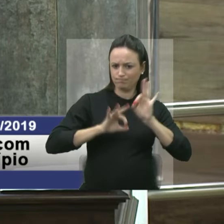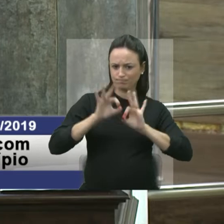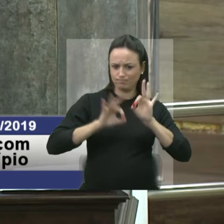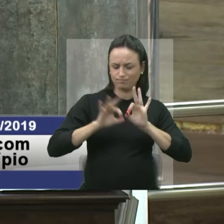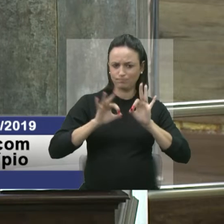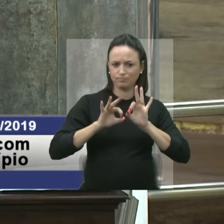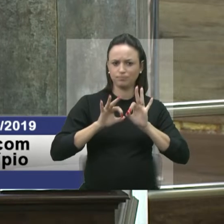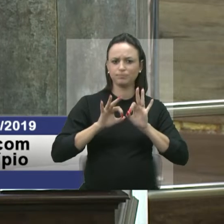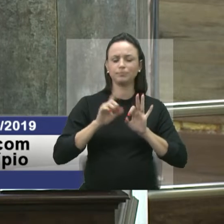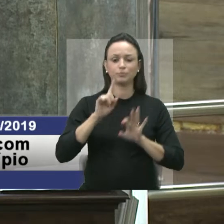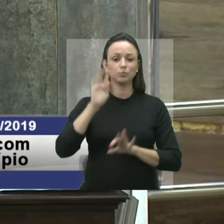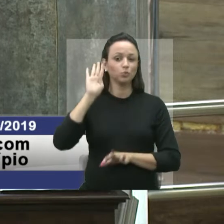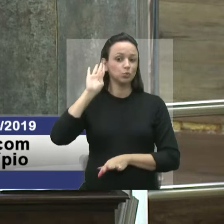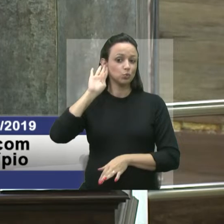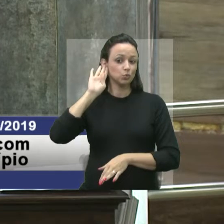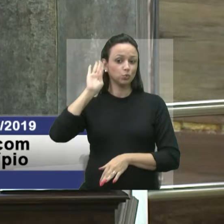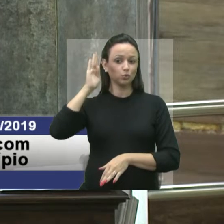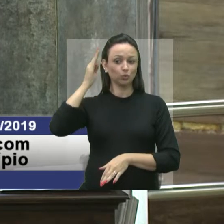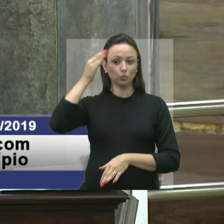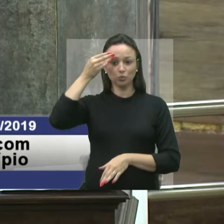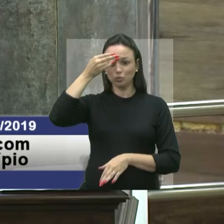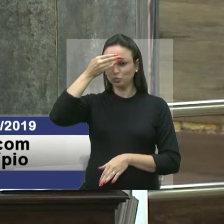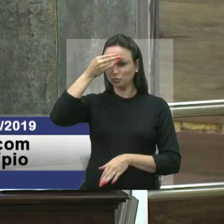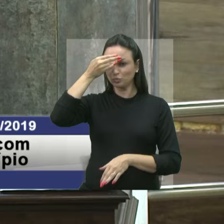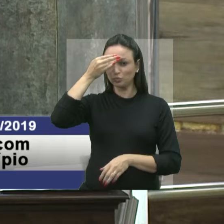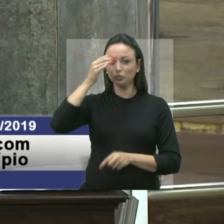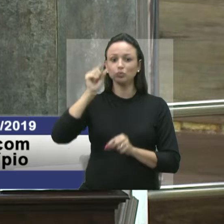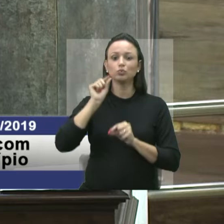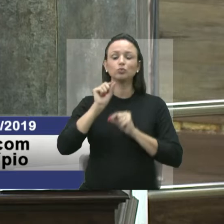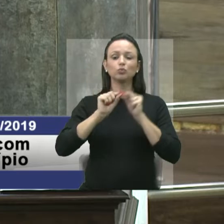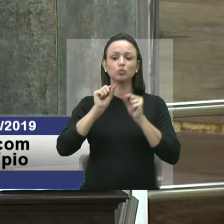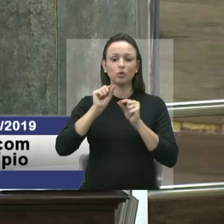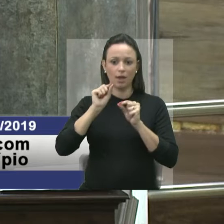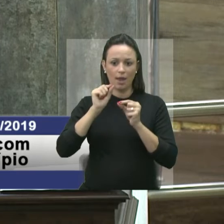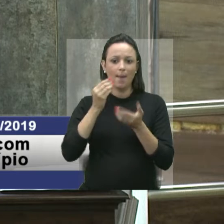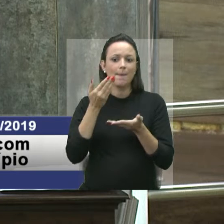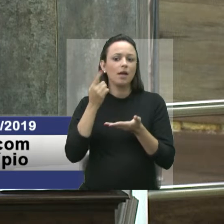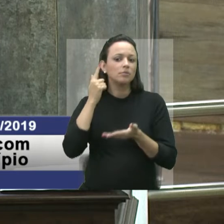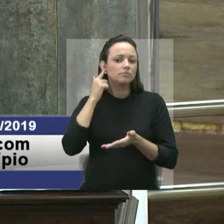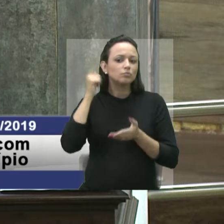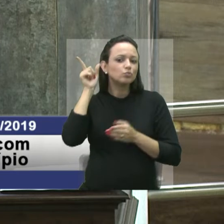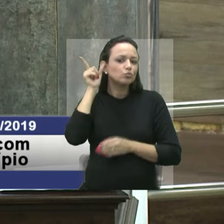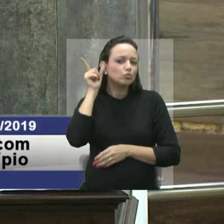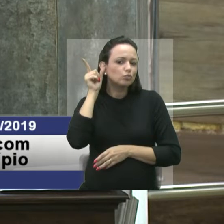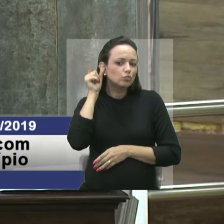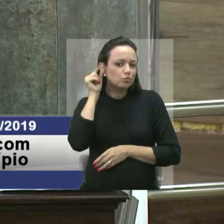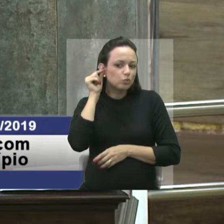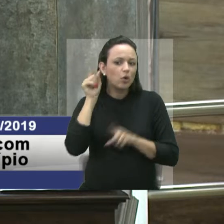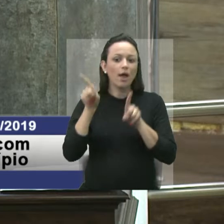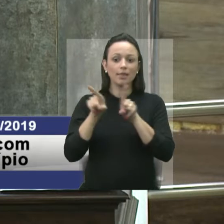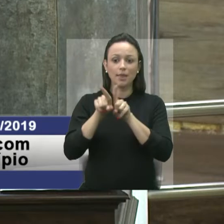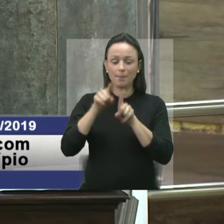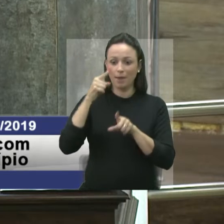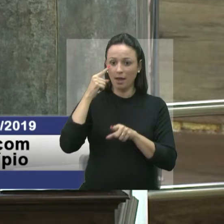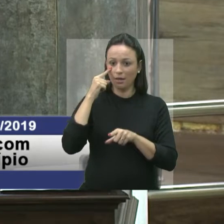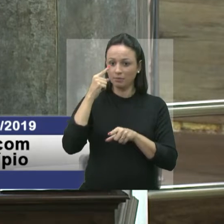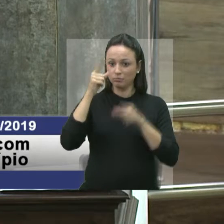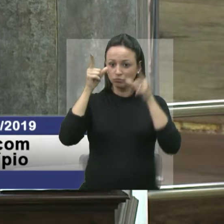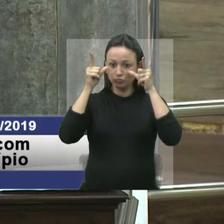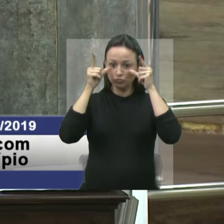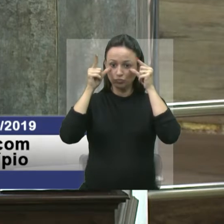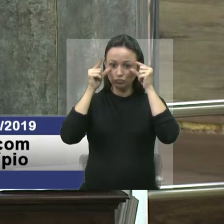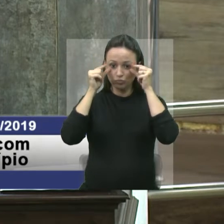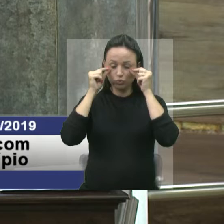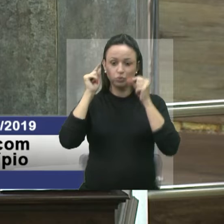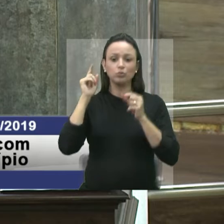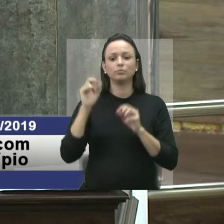A surdo-cegueira é caracterizada pela perda da audição e da visão concomitantemente,